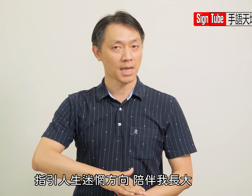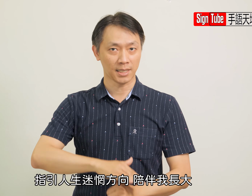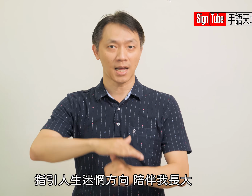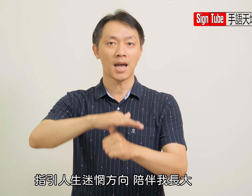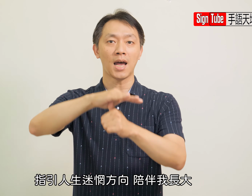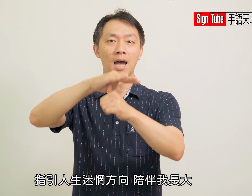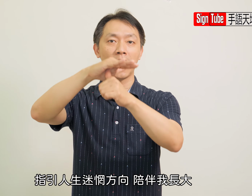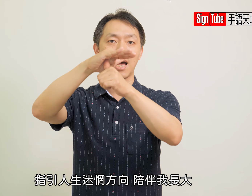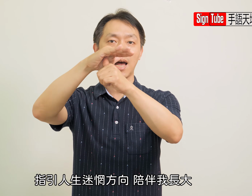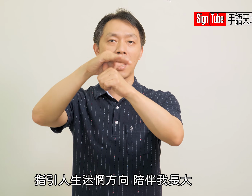大。